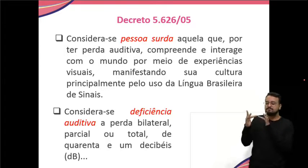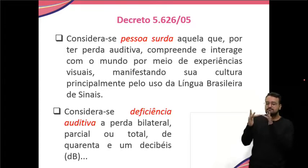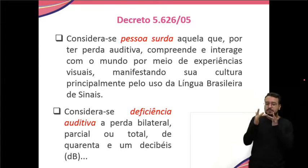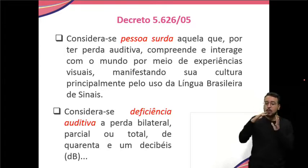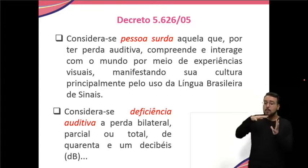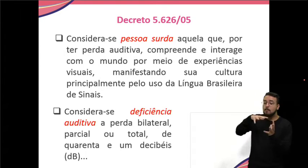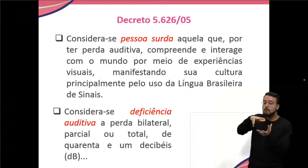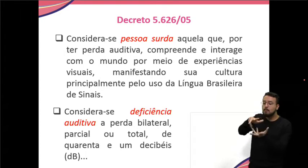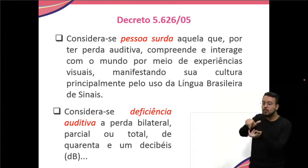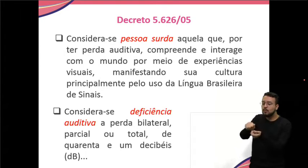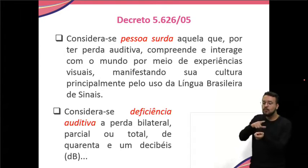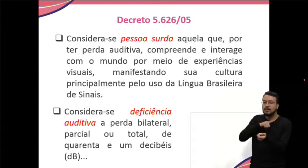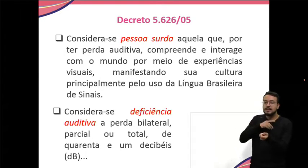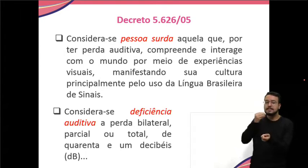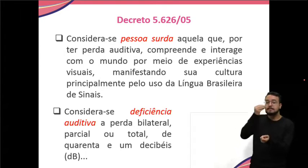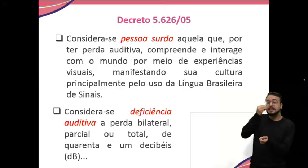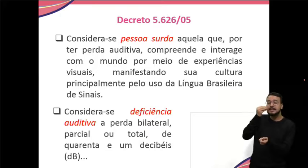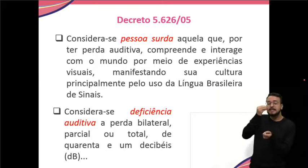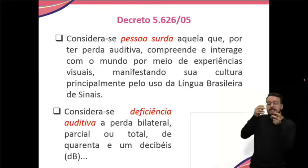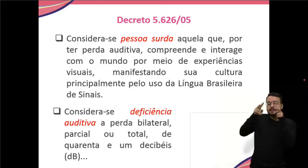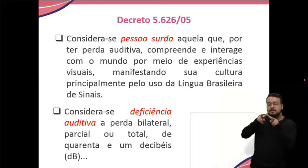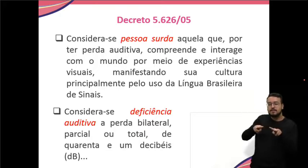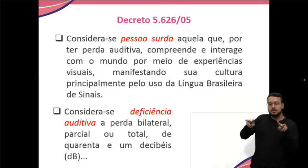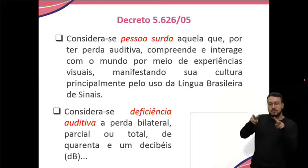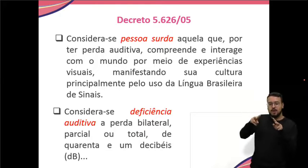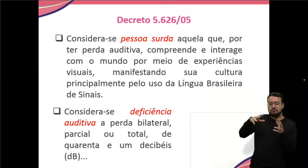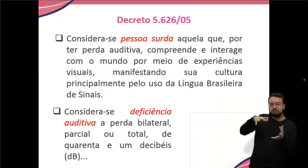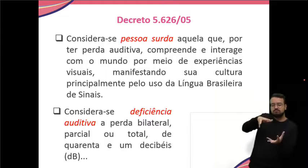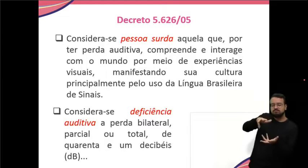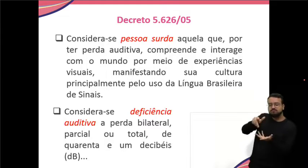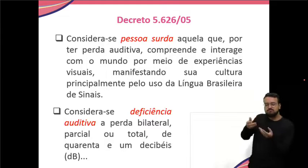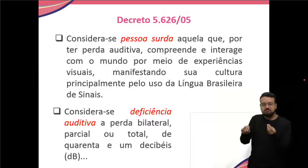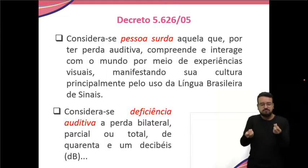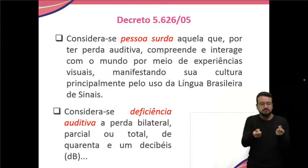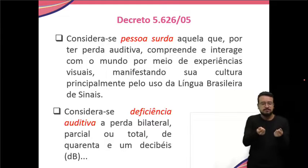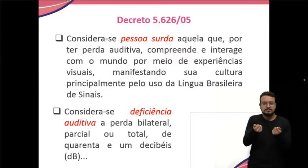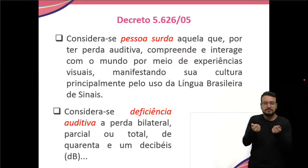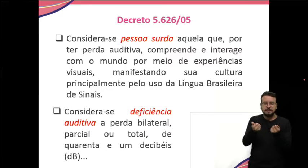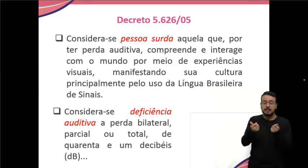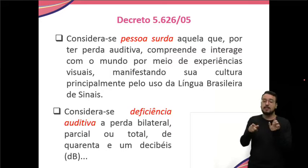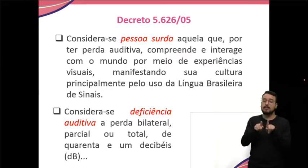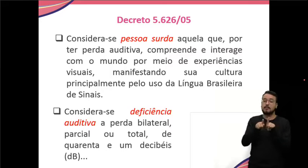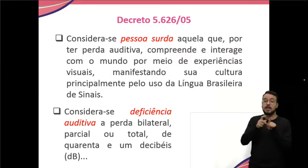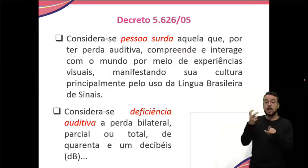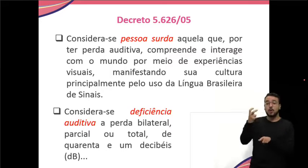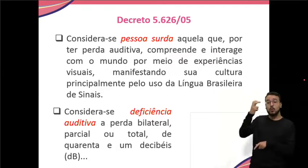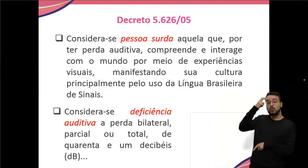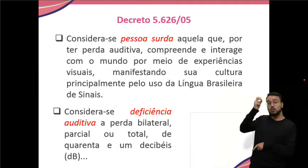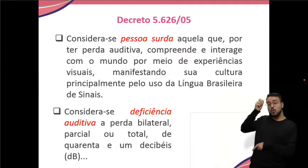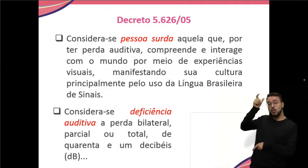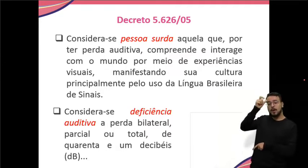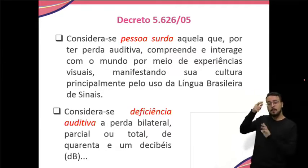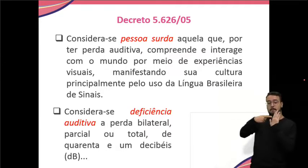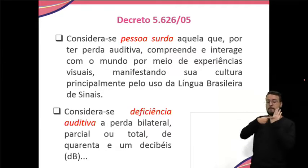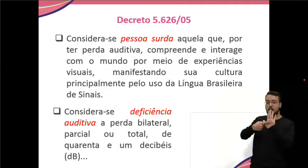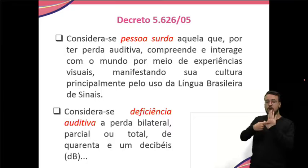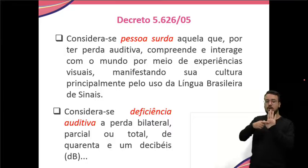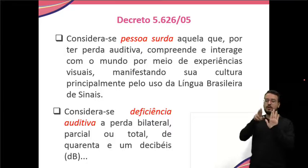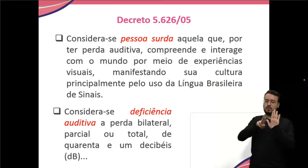experiências visuais, manifestando sua cultura principalmente pelo uso da língua brasileira de sinais. Então, essa